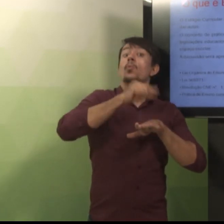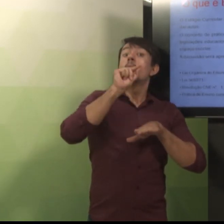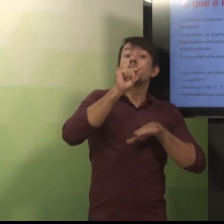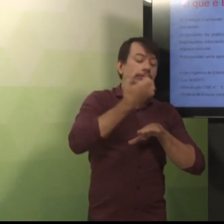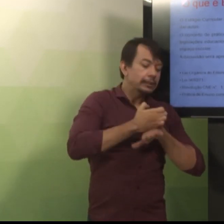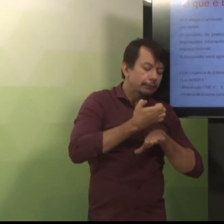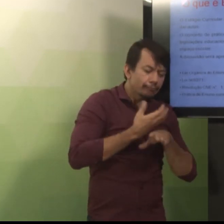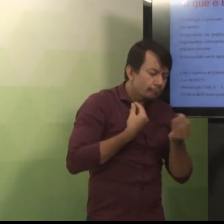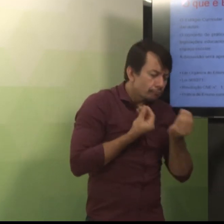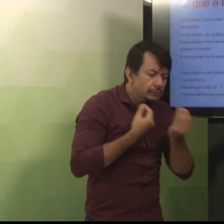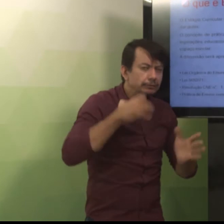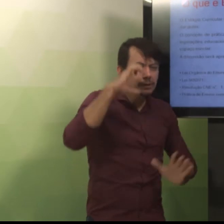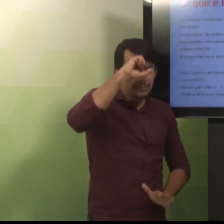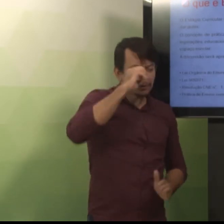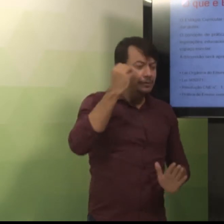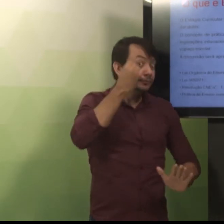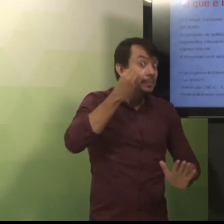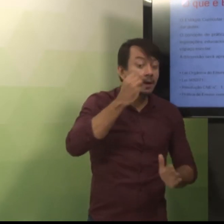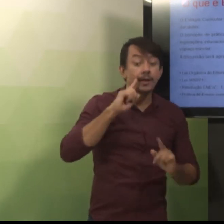Anteriormente a essa disciplina,